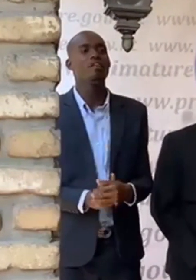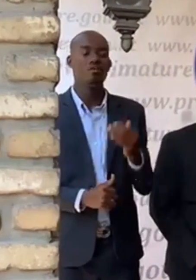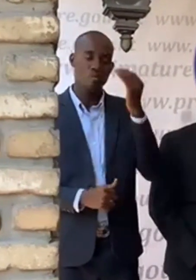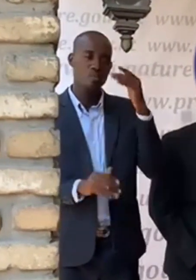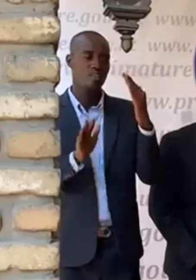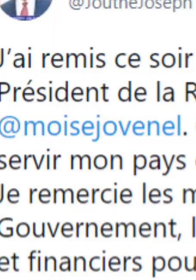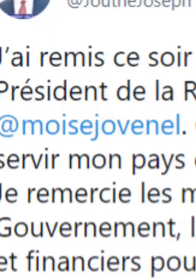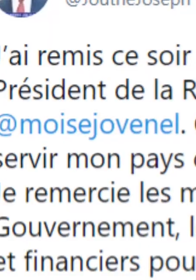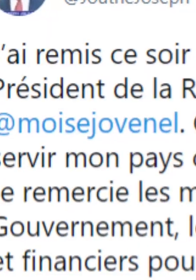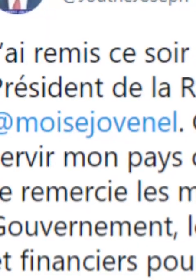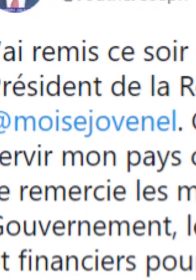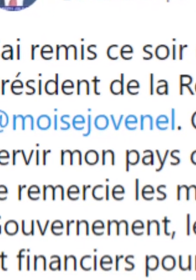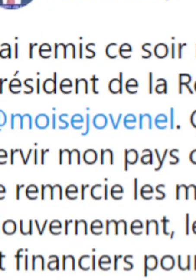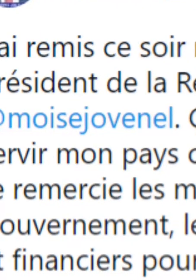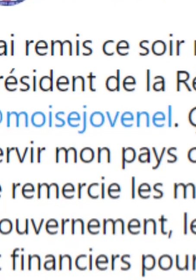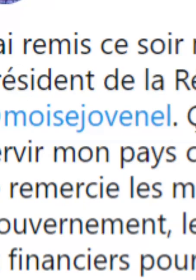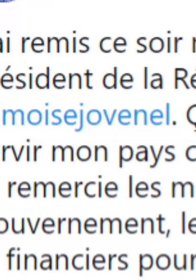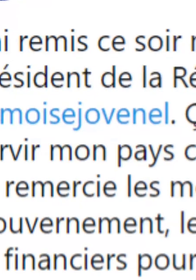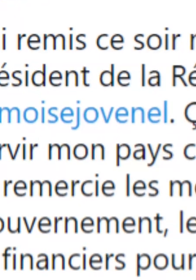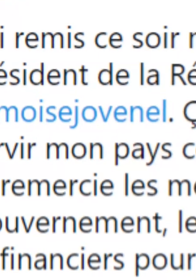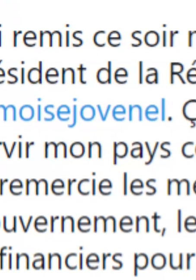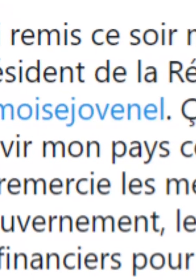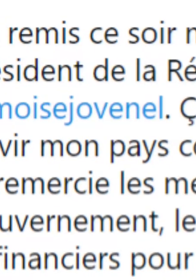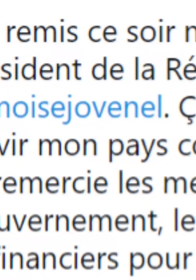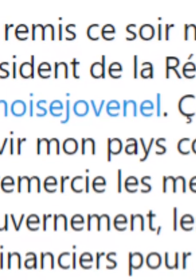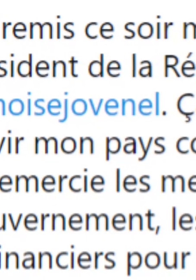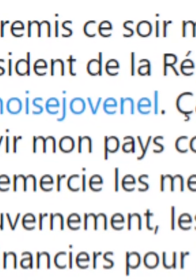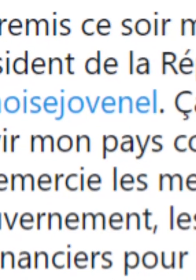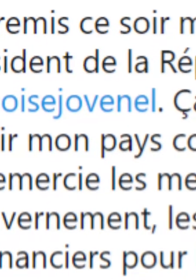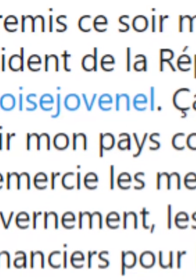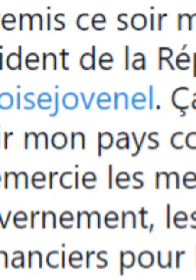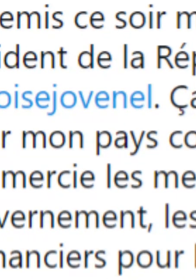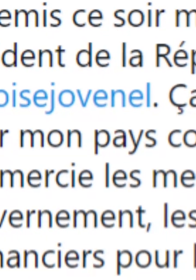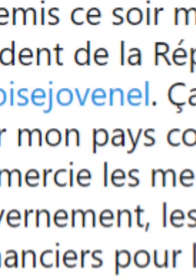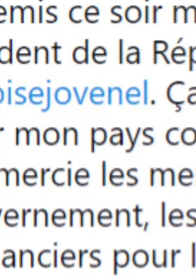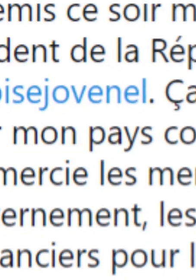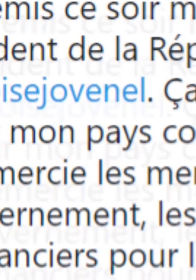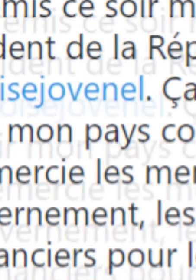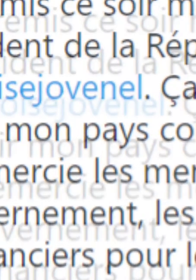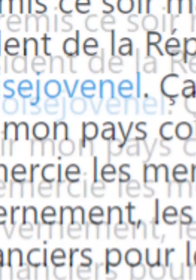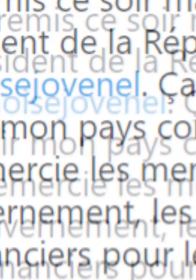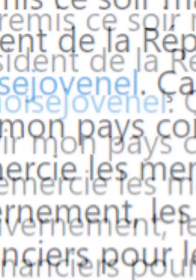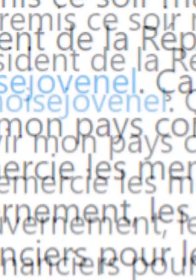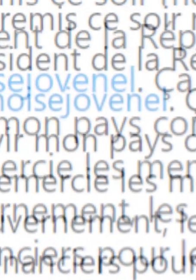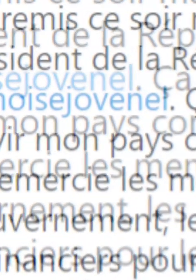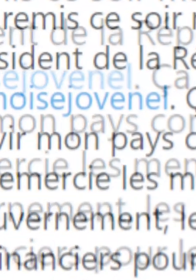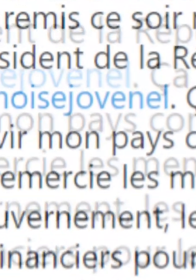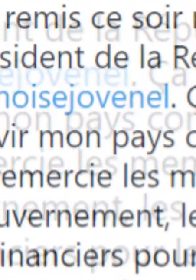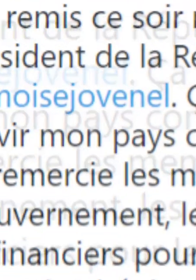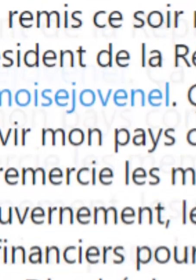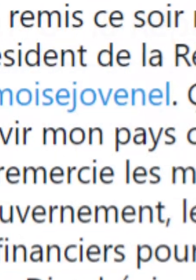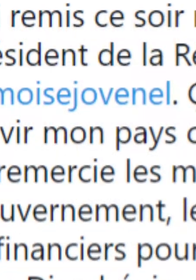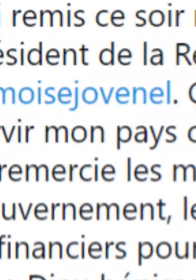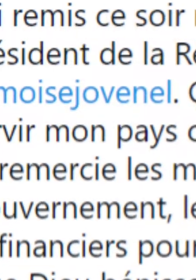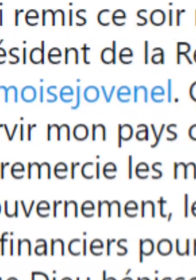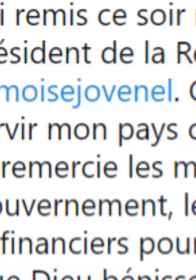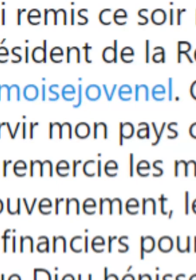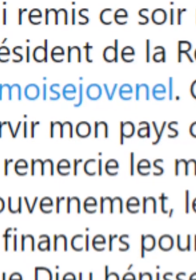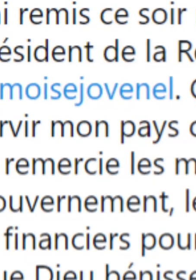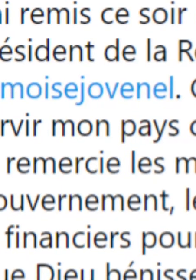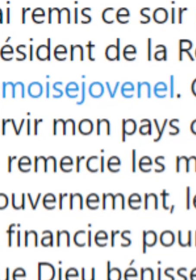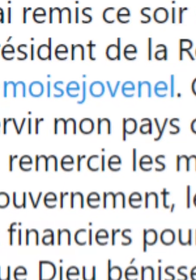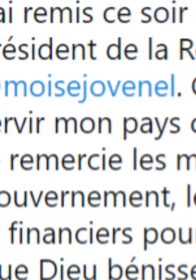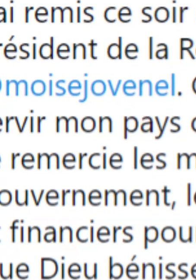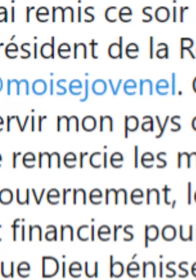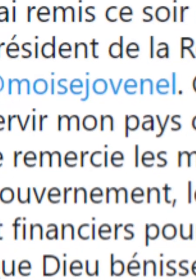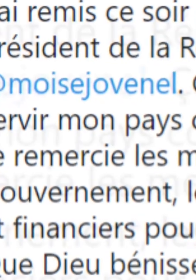avec eux, ils choisissent de remettre démission parce que ils sentent vraiment sale besoin. Porter pour haïtien moun ki